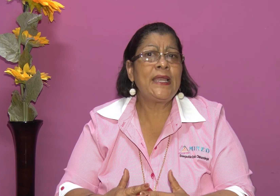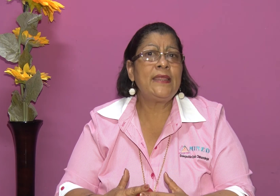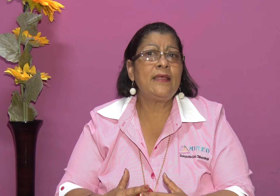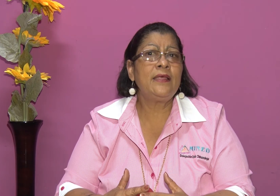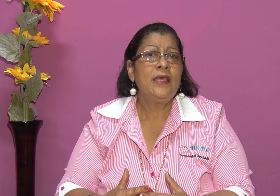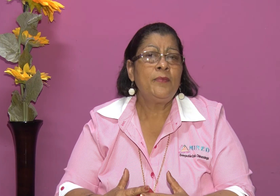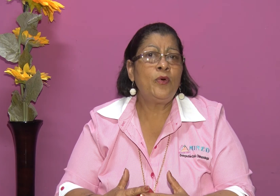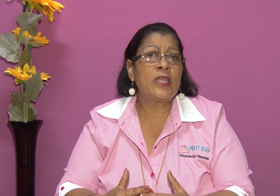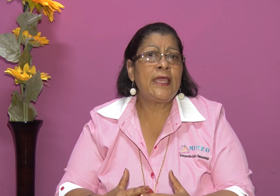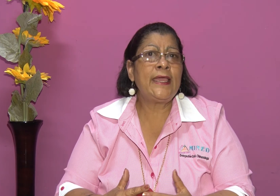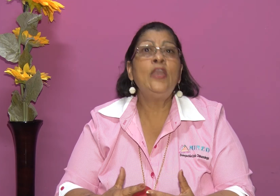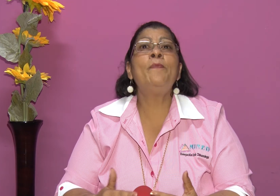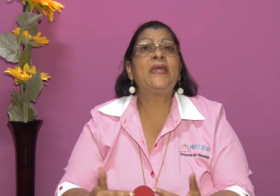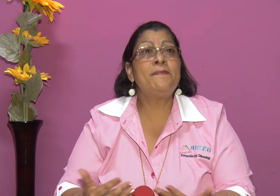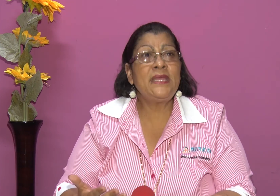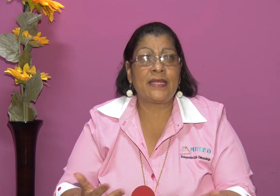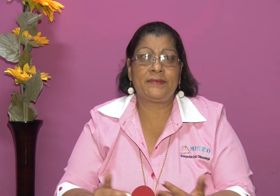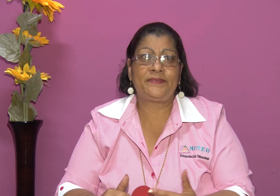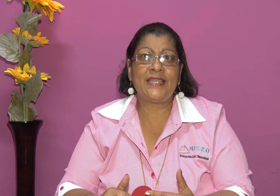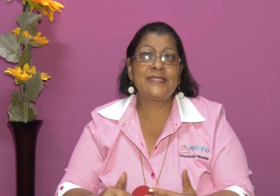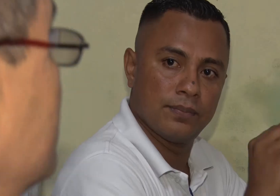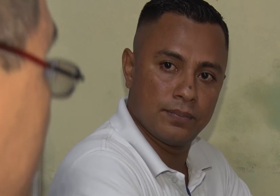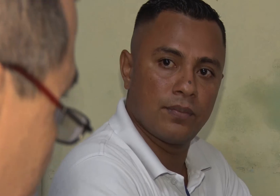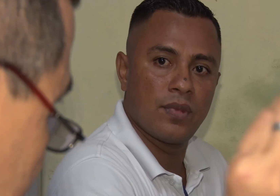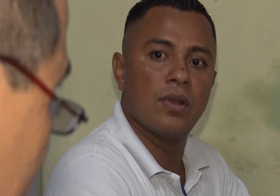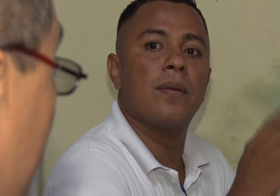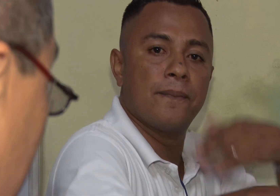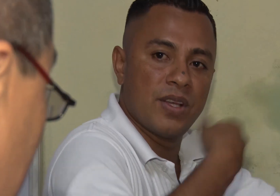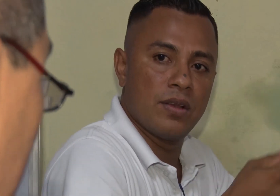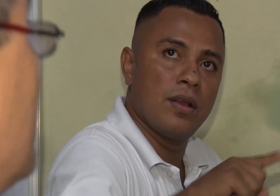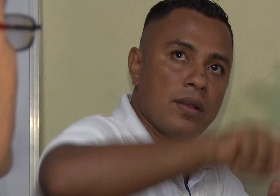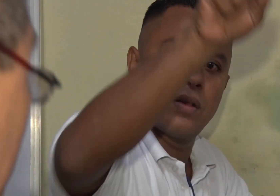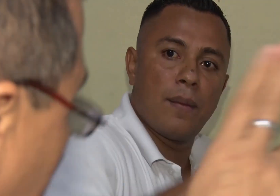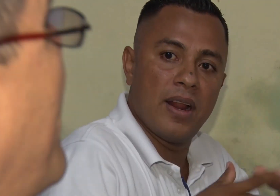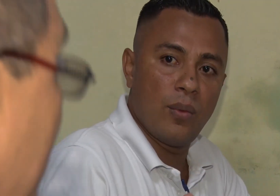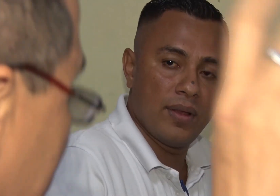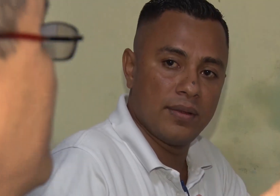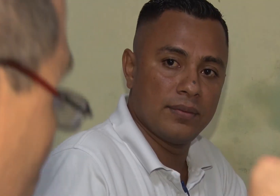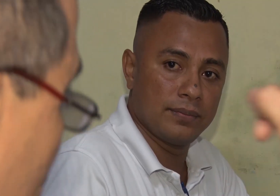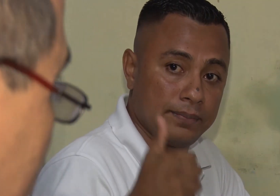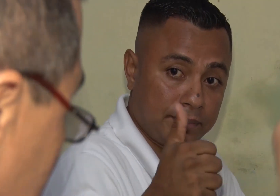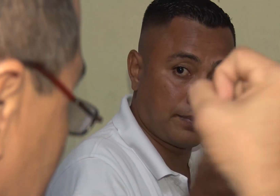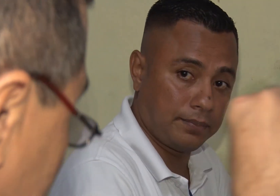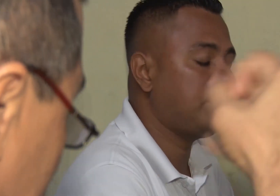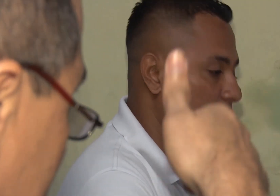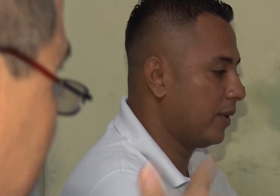normalidad porque él lo permite. Es decir, que no es un muchacho que se deje que se le esté tratando de